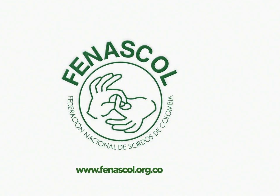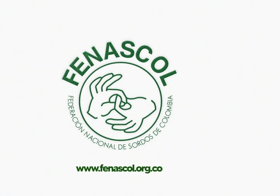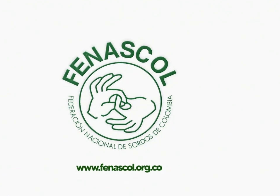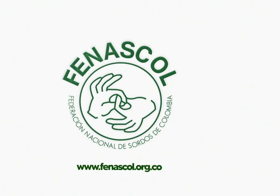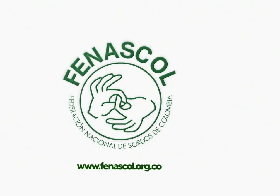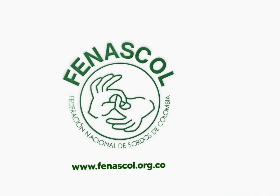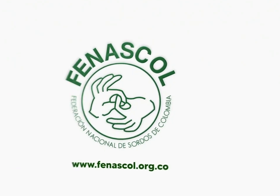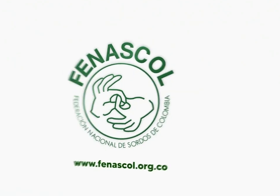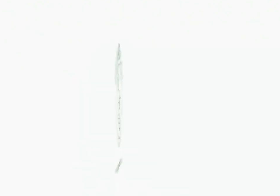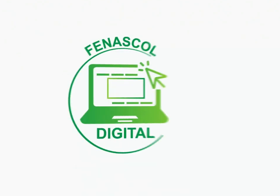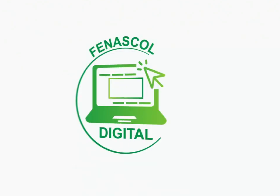Gracias.